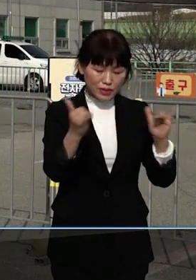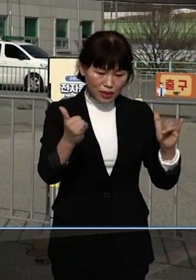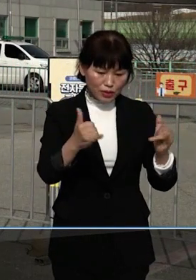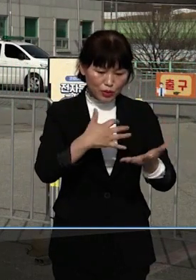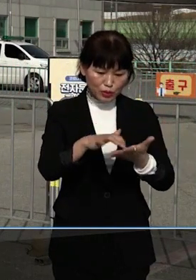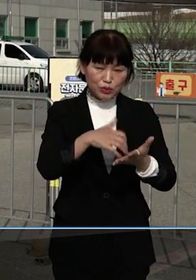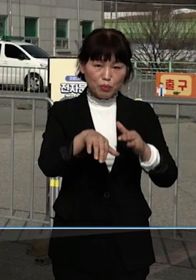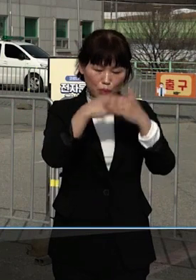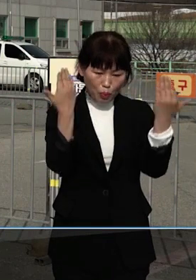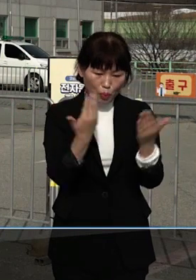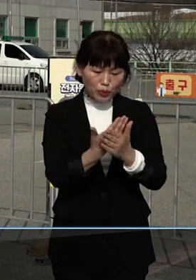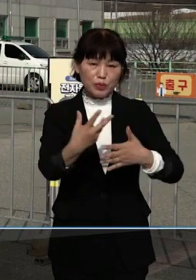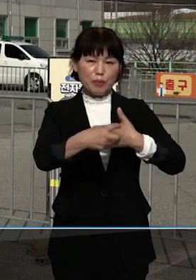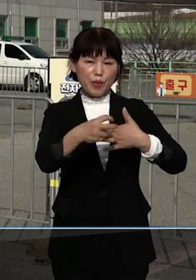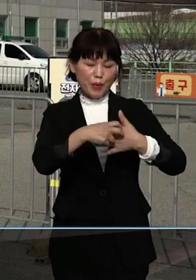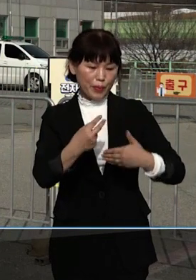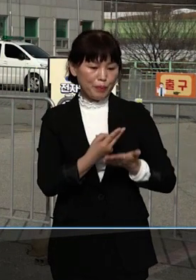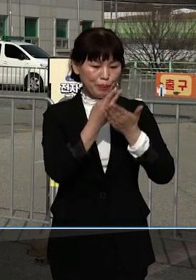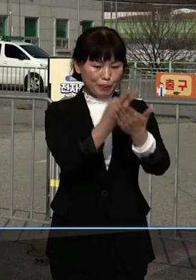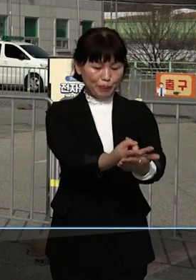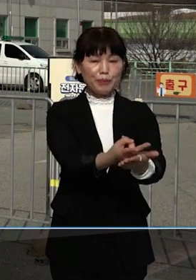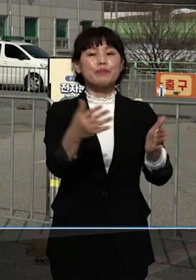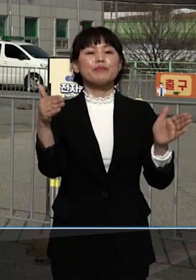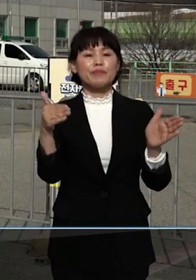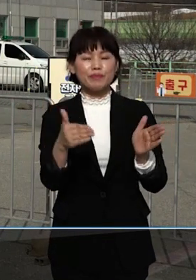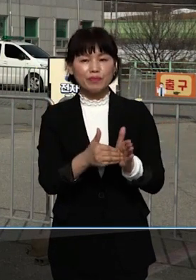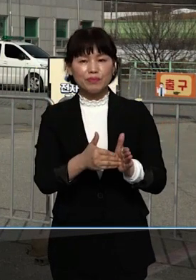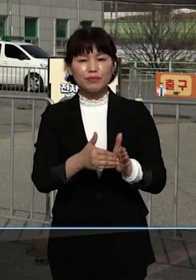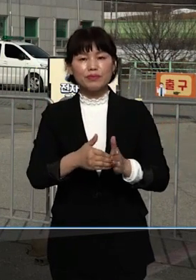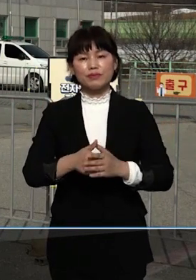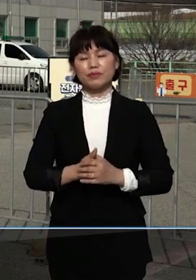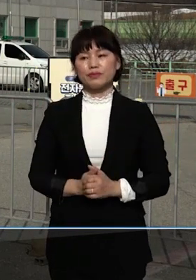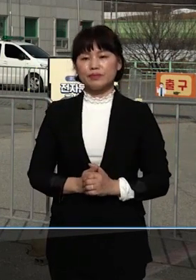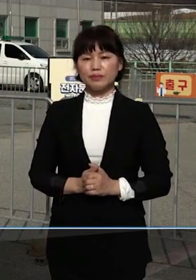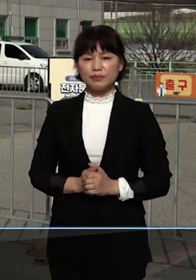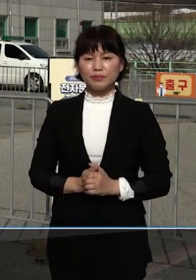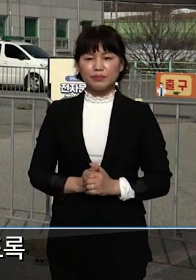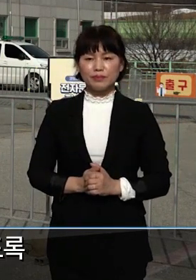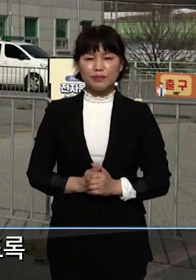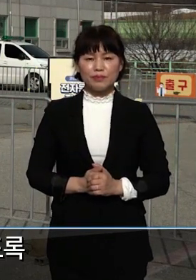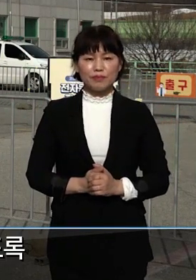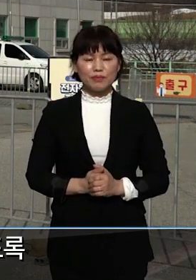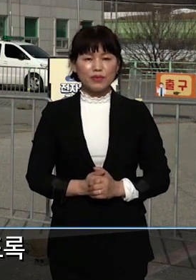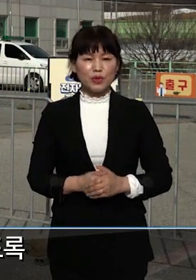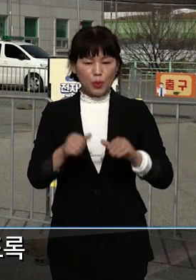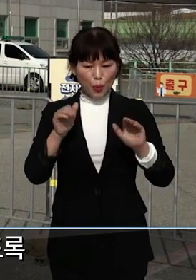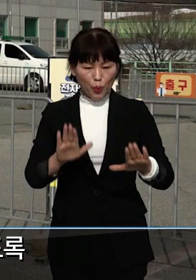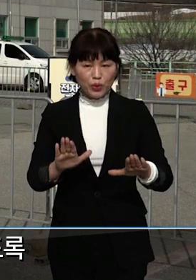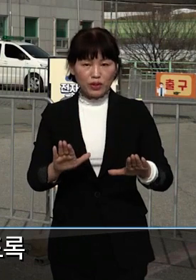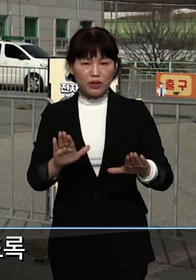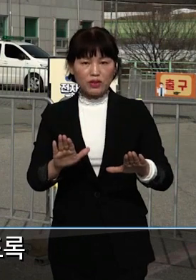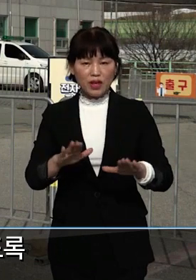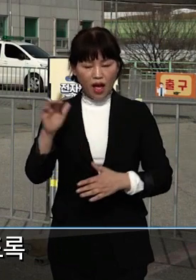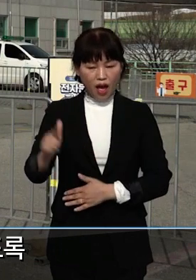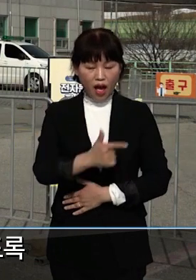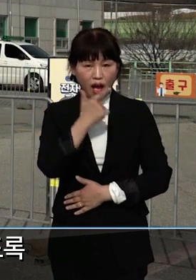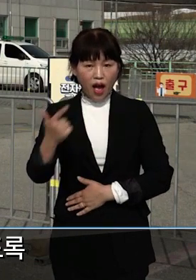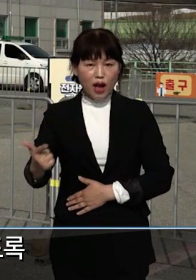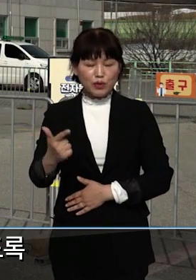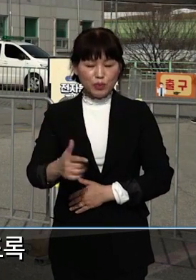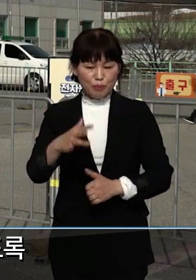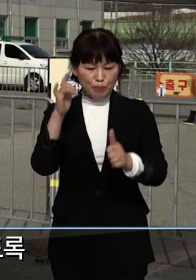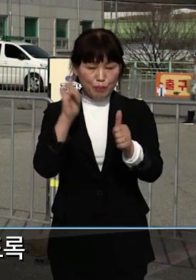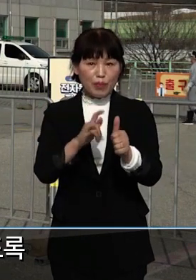완료되어 금일 중 격리병상으로 이송될 예정이며 오늘 추가 확진자분들의